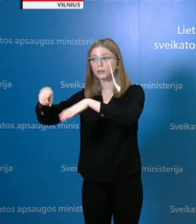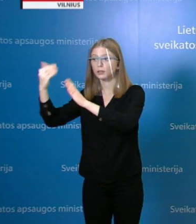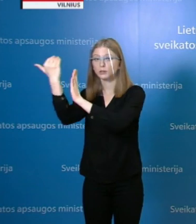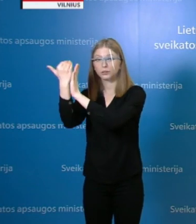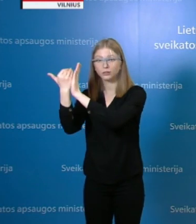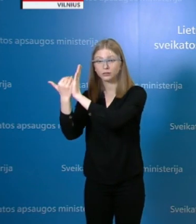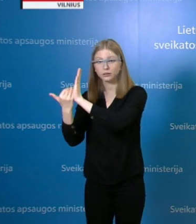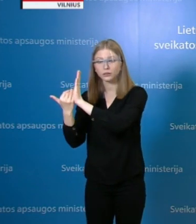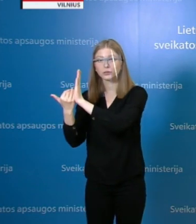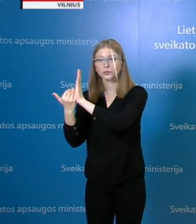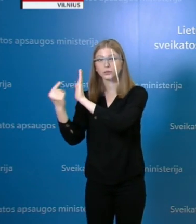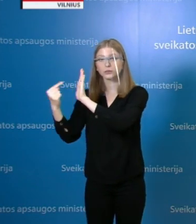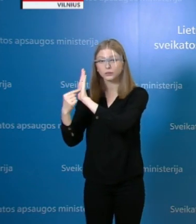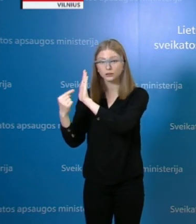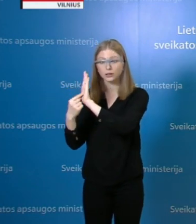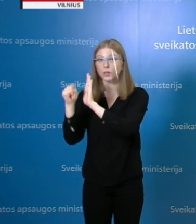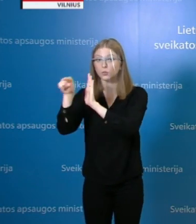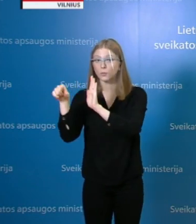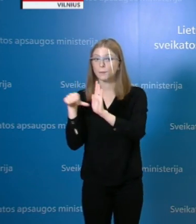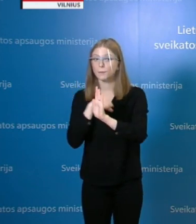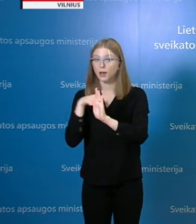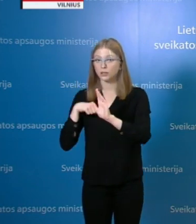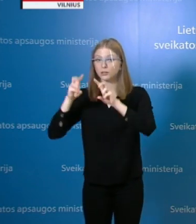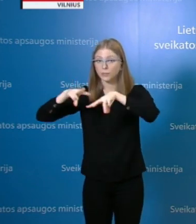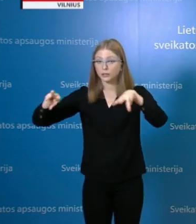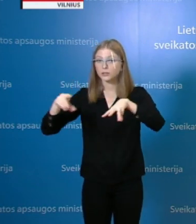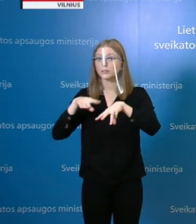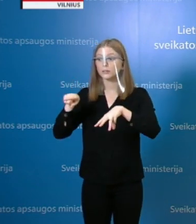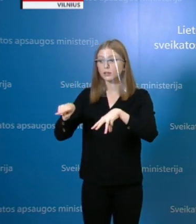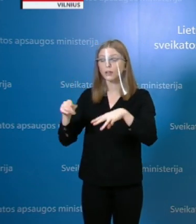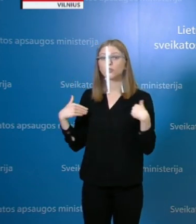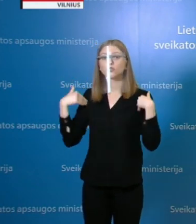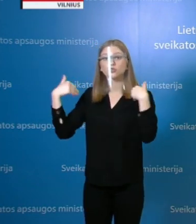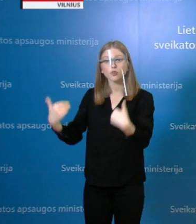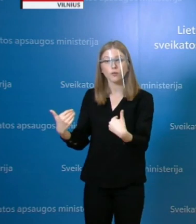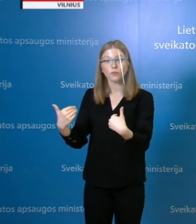jūsų kaip operacijų vadovo sprendimas ir SAM